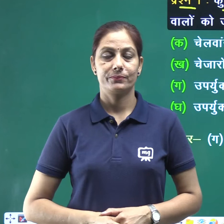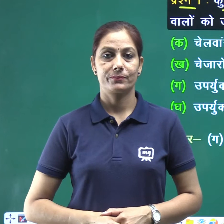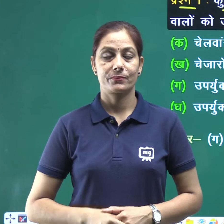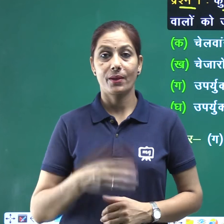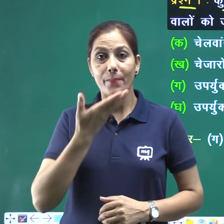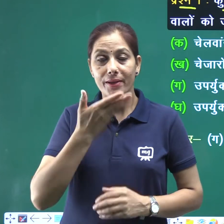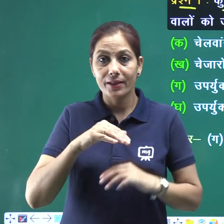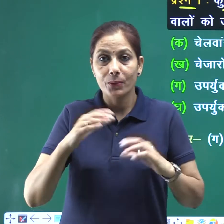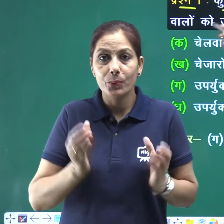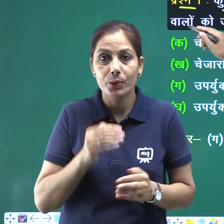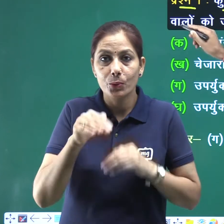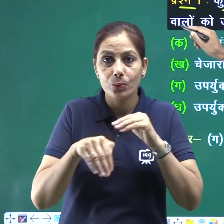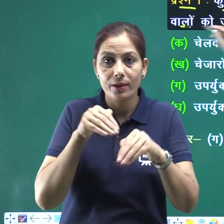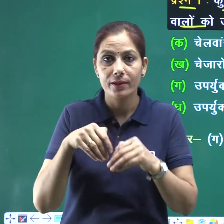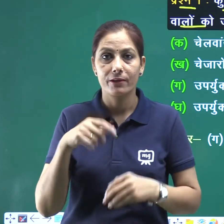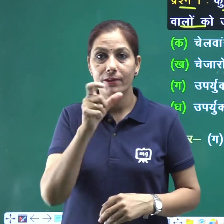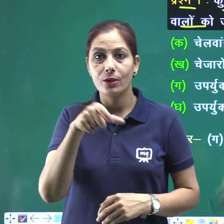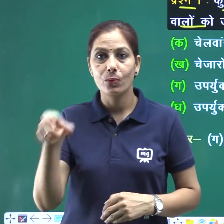कुएं की खुदाई करने वाले लोगों को